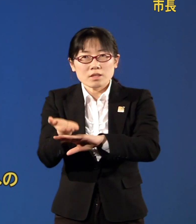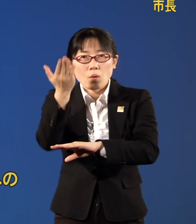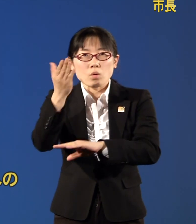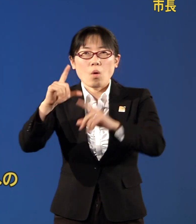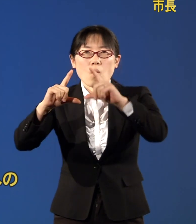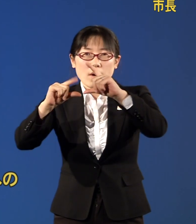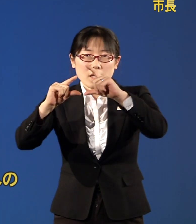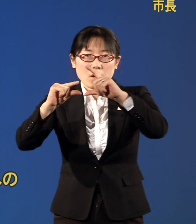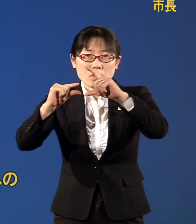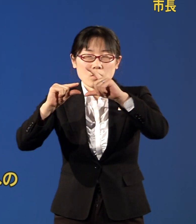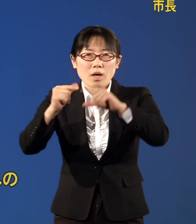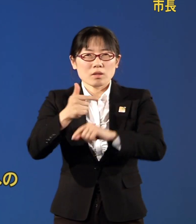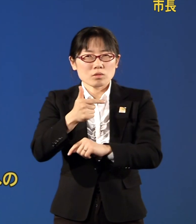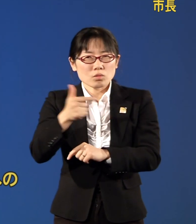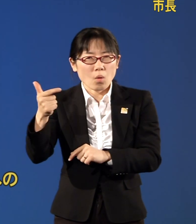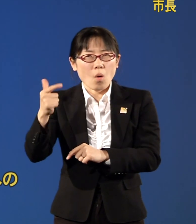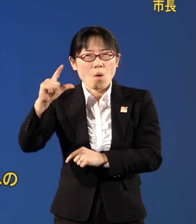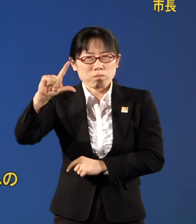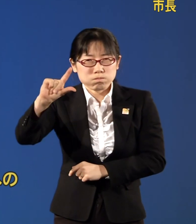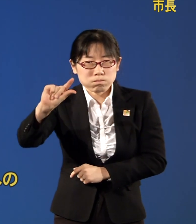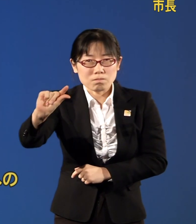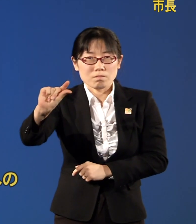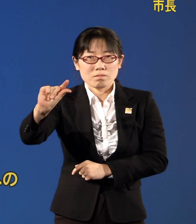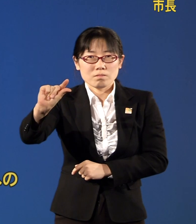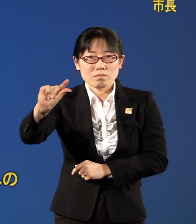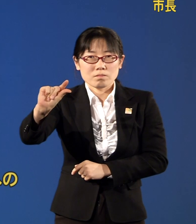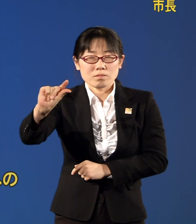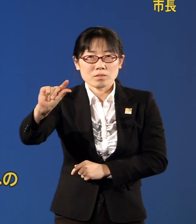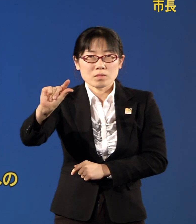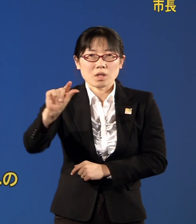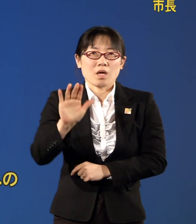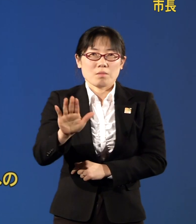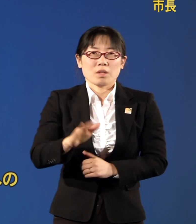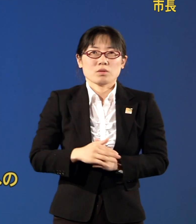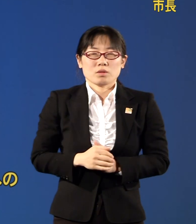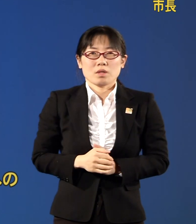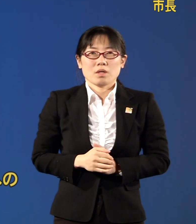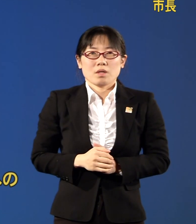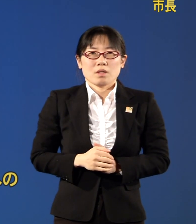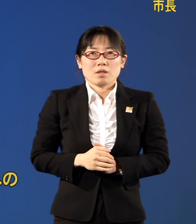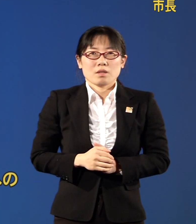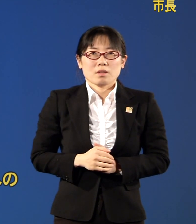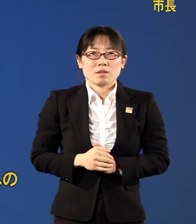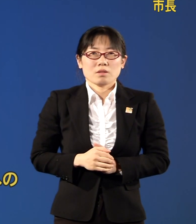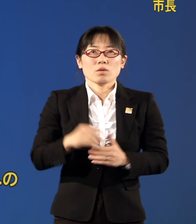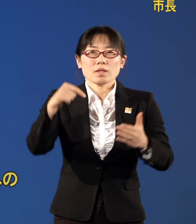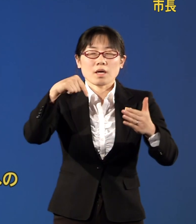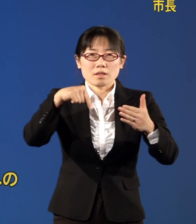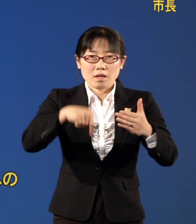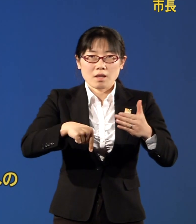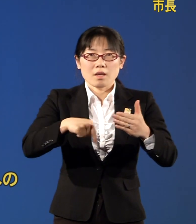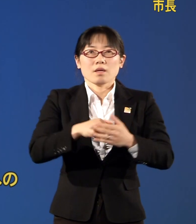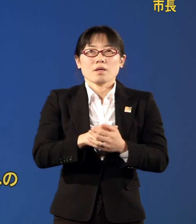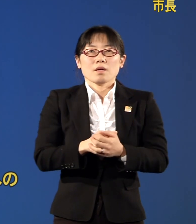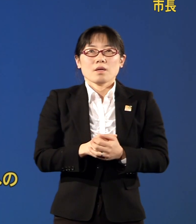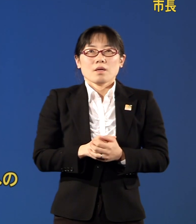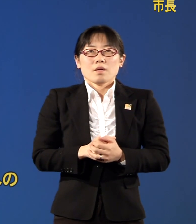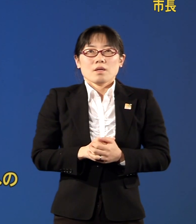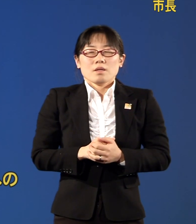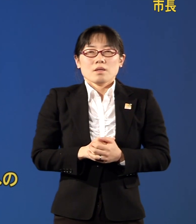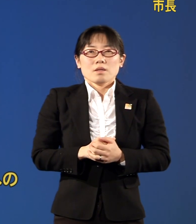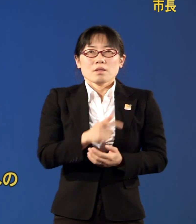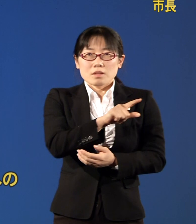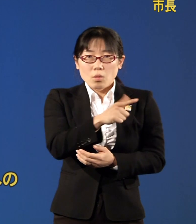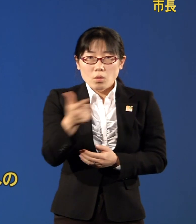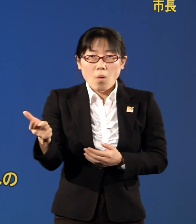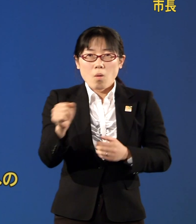の割合が非常に少ないという状況がございます。そういう状況の中でですね、いろいろ